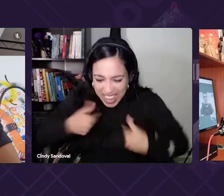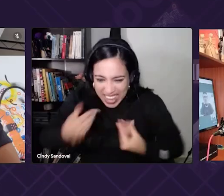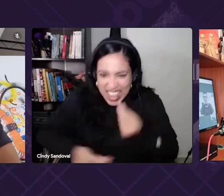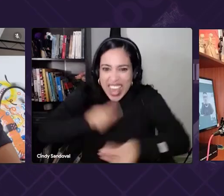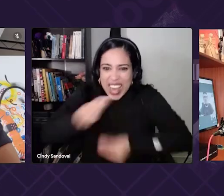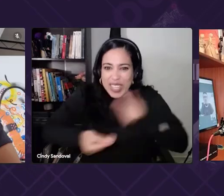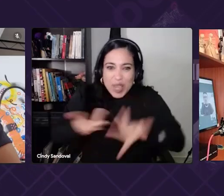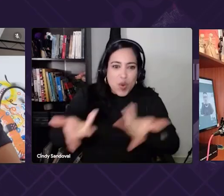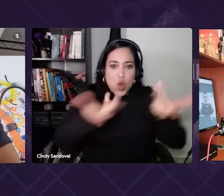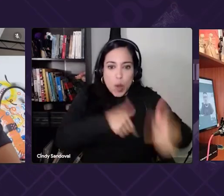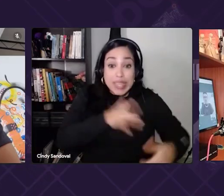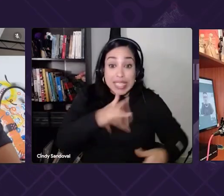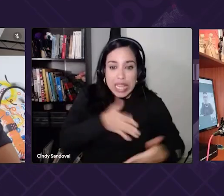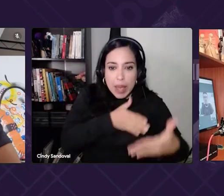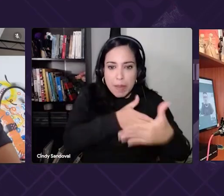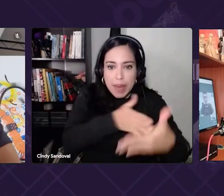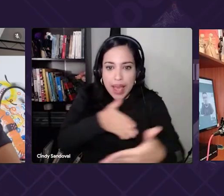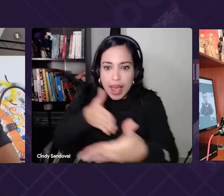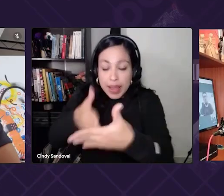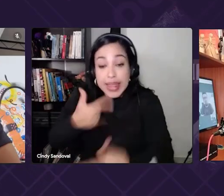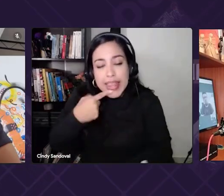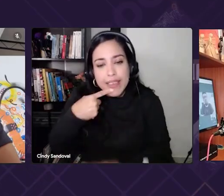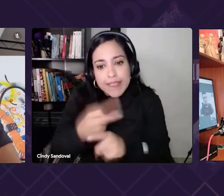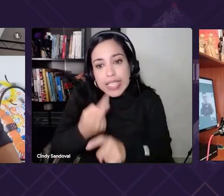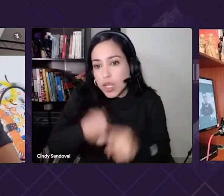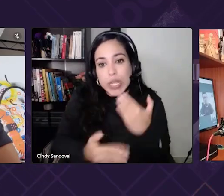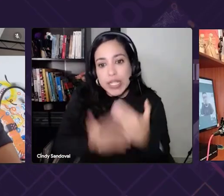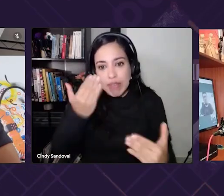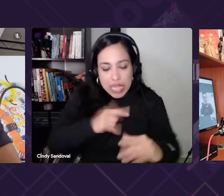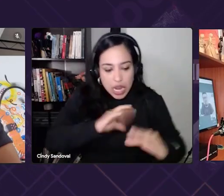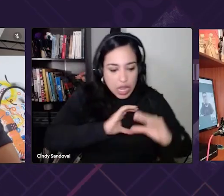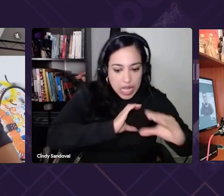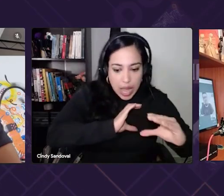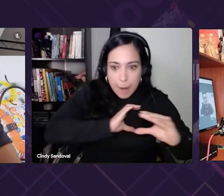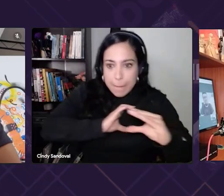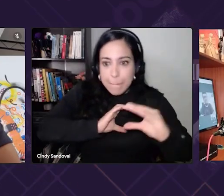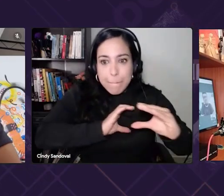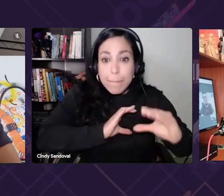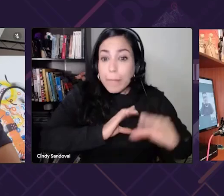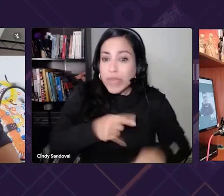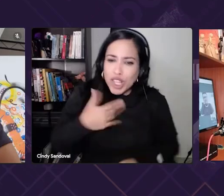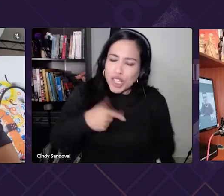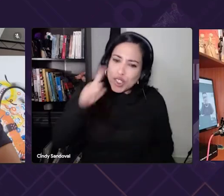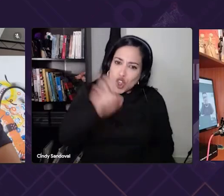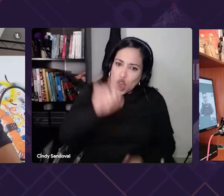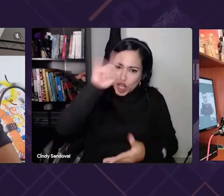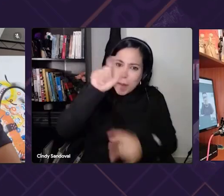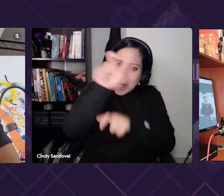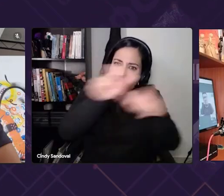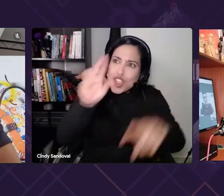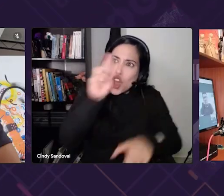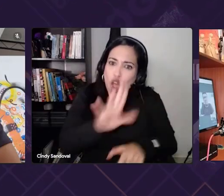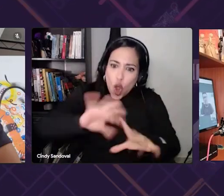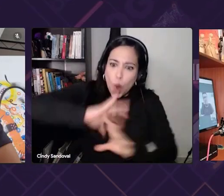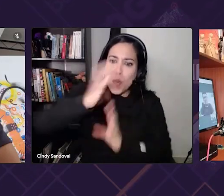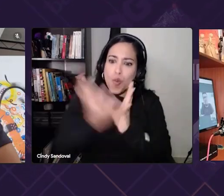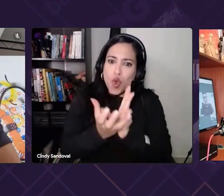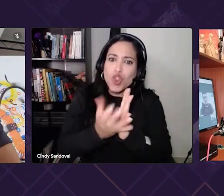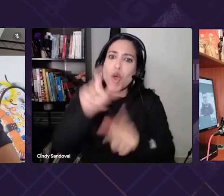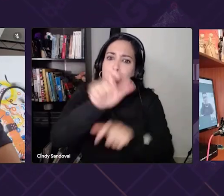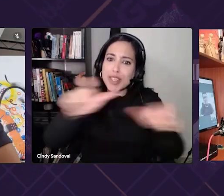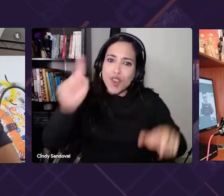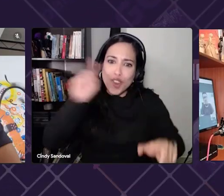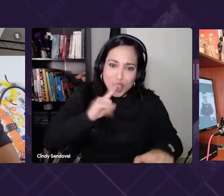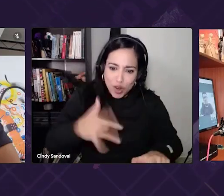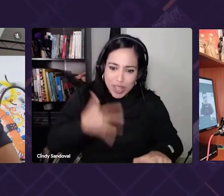que uno siente de no poder comunicarse es la angustia que viven miles de personas sordas, porque pues